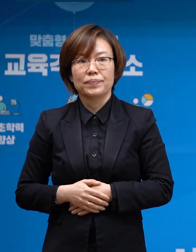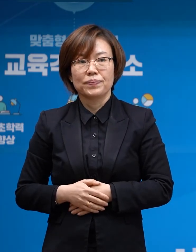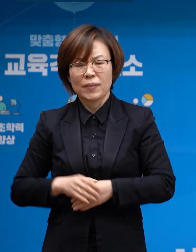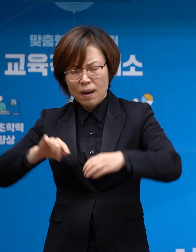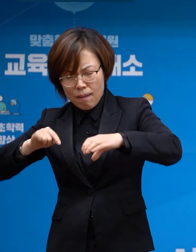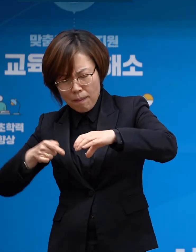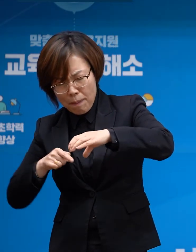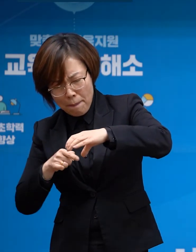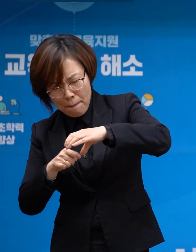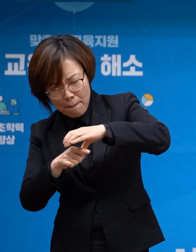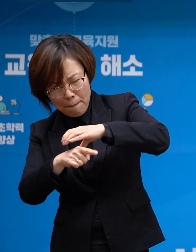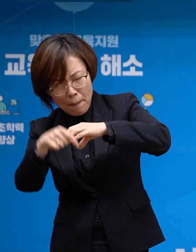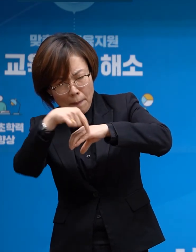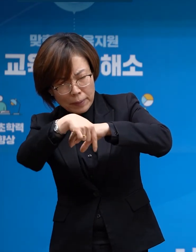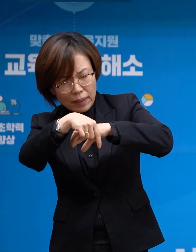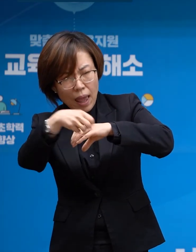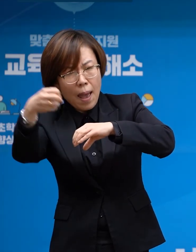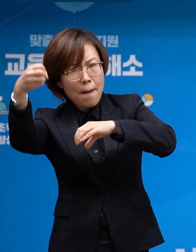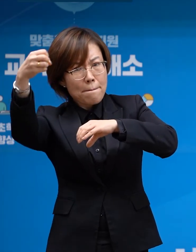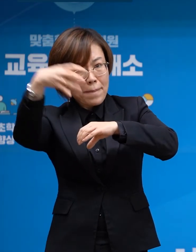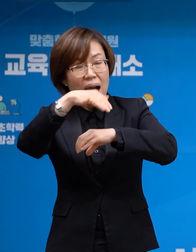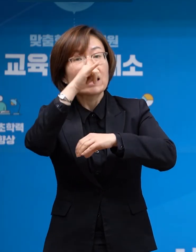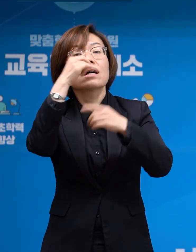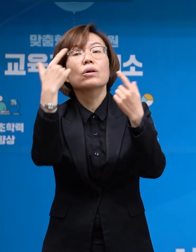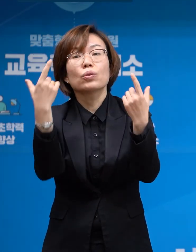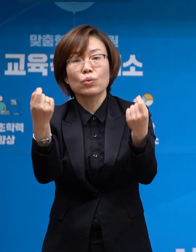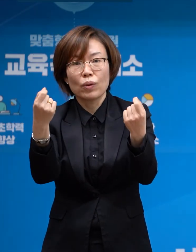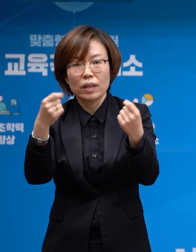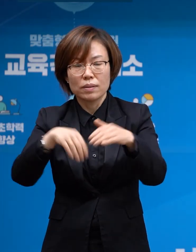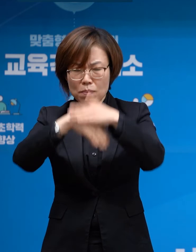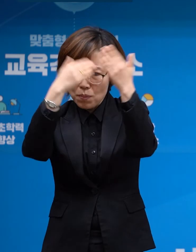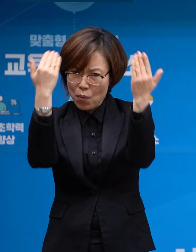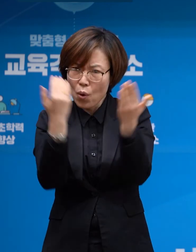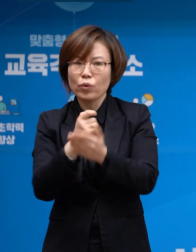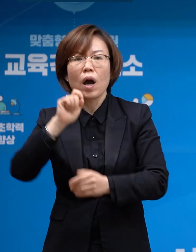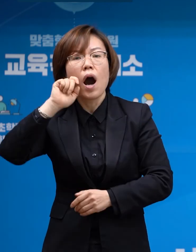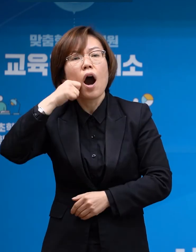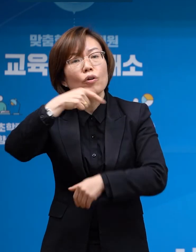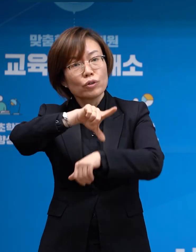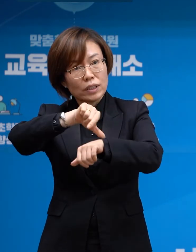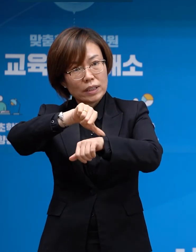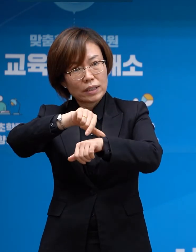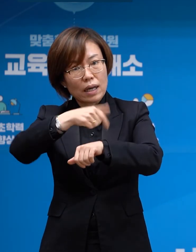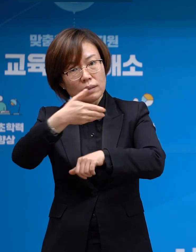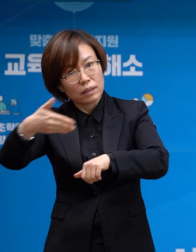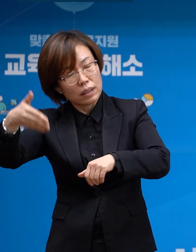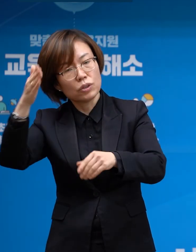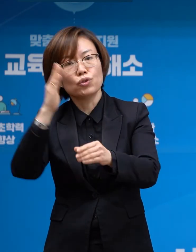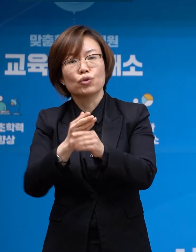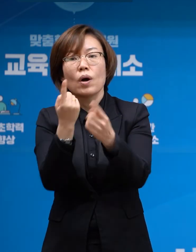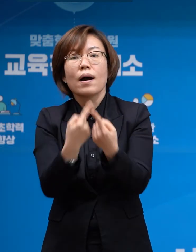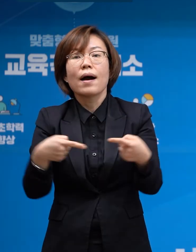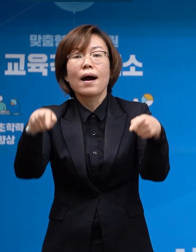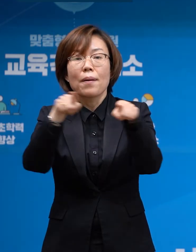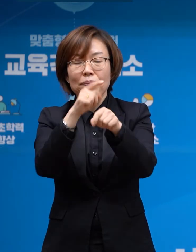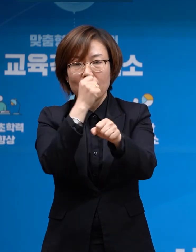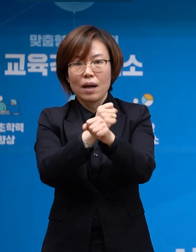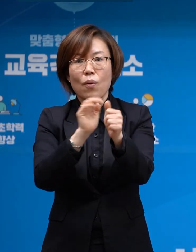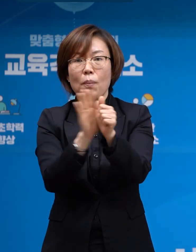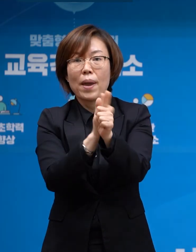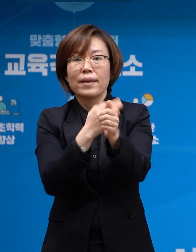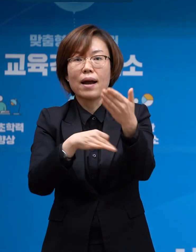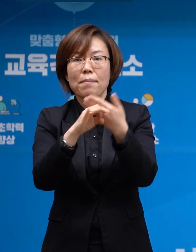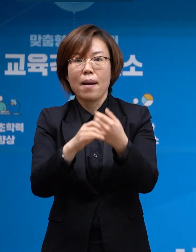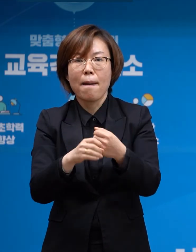어둠의 터널 끝에는 항상 빛이 있듯 모두가 어려운 시간을 보내고 있지만 함께하고 배려하면